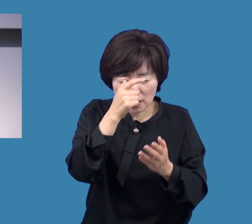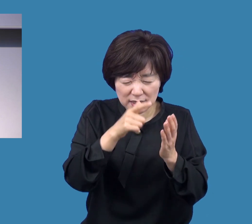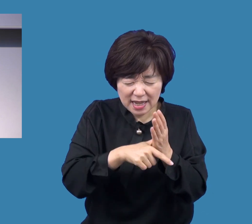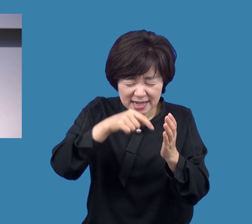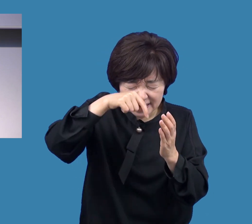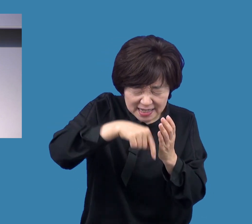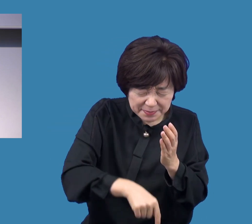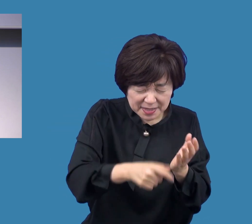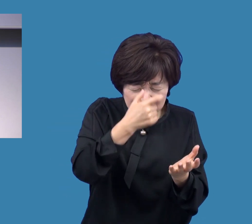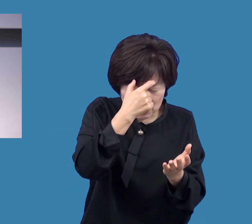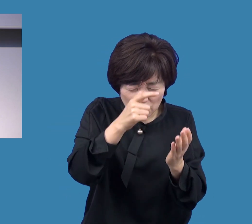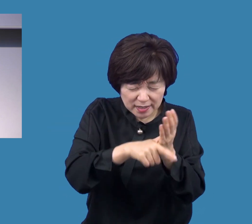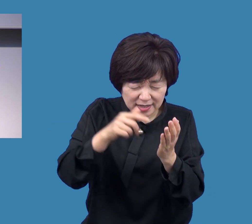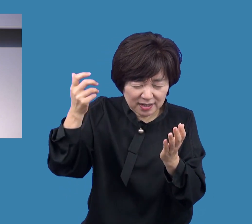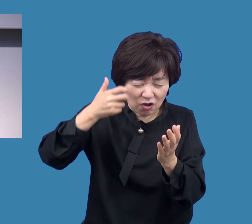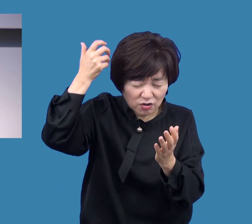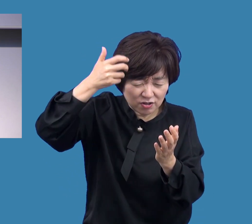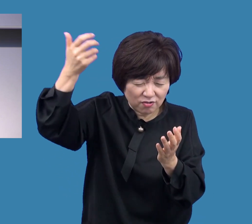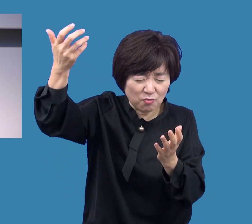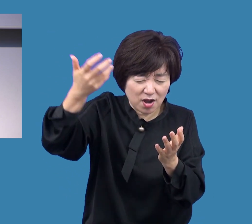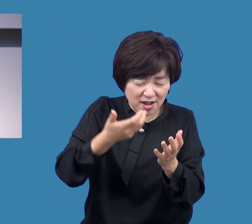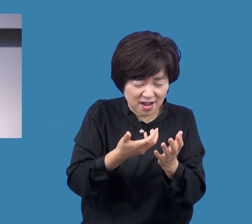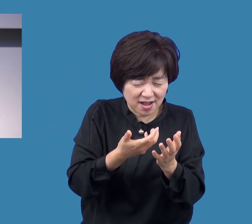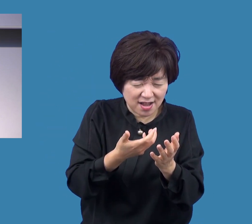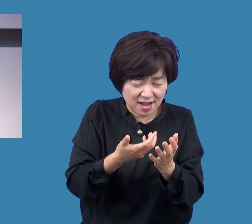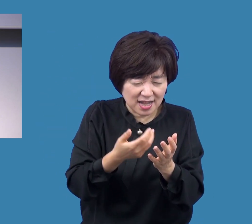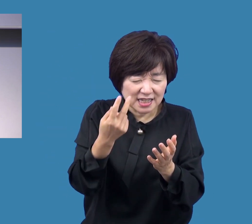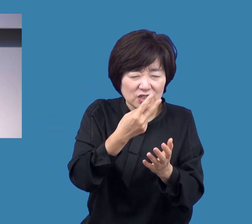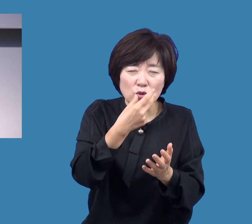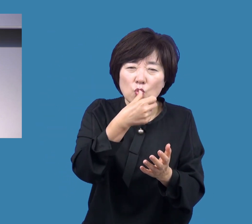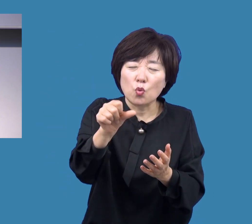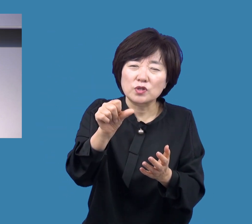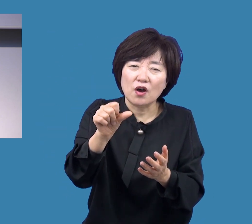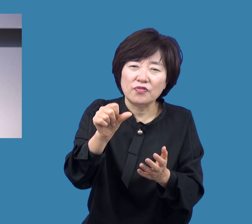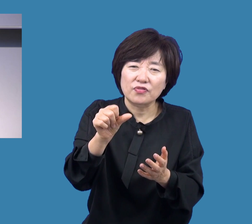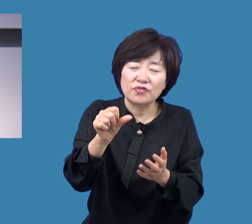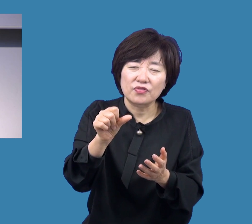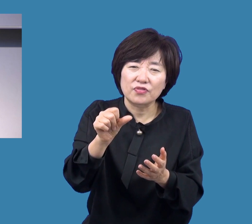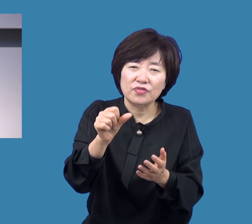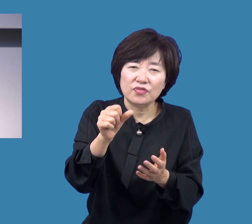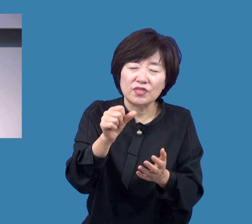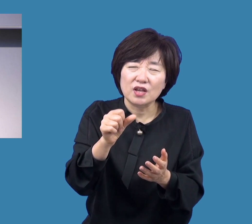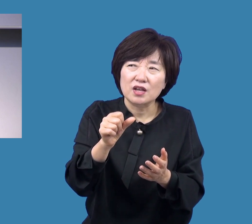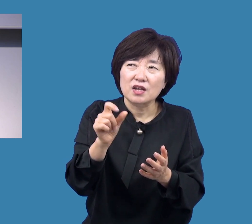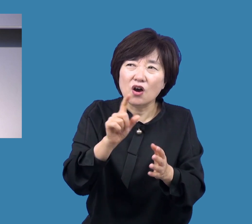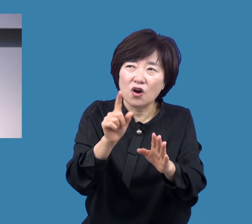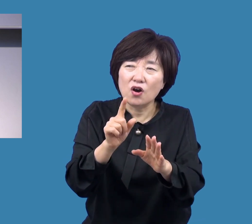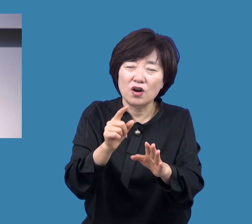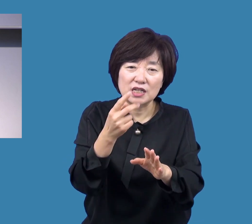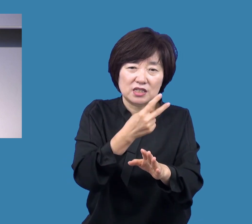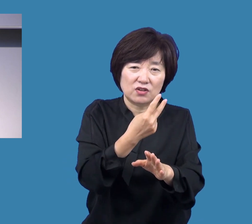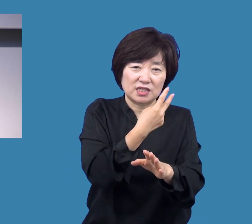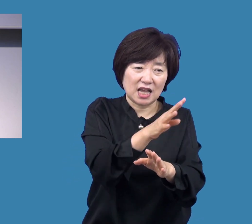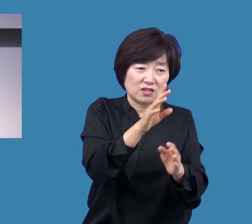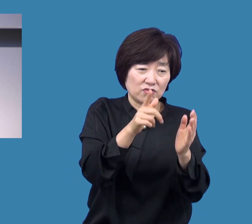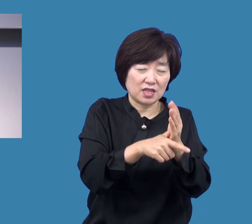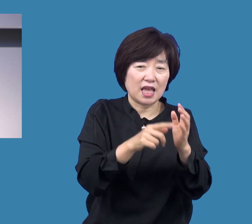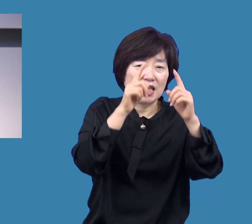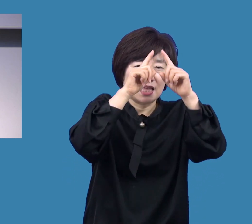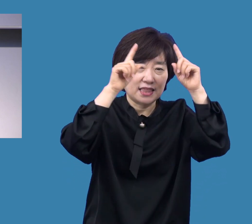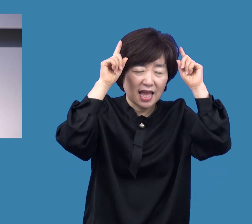깊게 기도하는 가운데 성령께서 임하셨어요. 근데 2005년이 어떤 해였냐면 제가 2004년도까지 대학에서 강의를